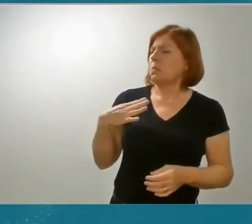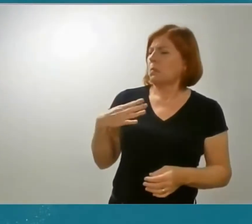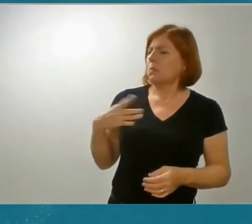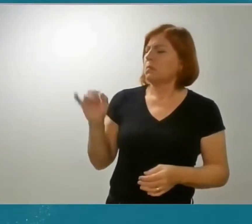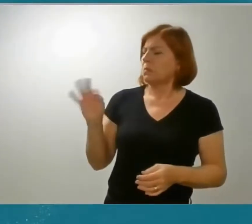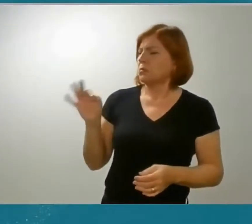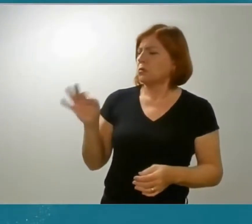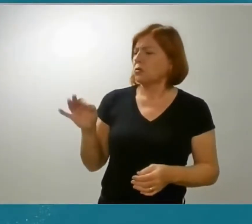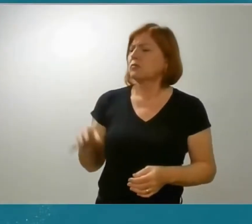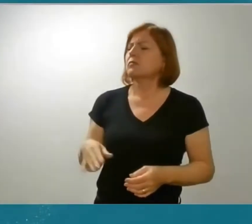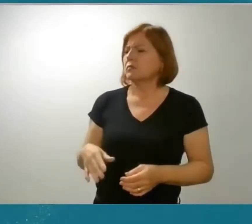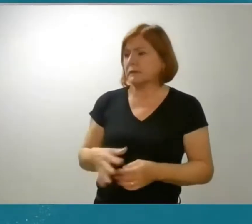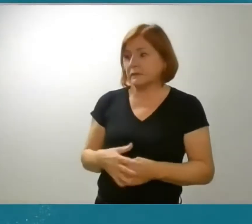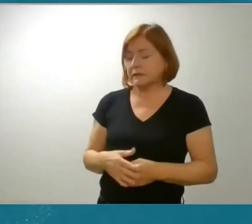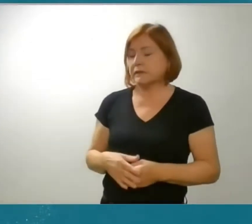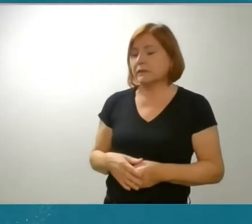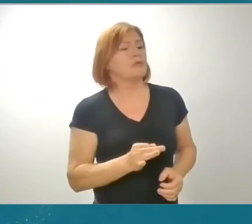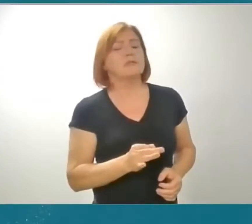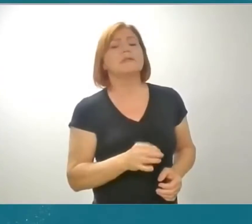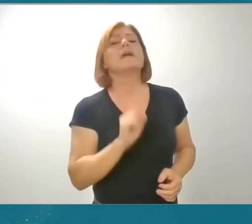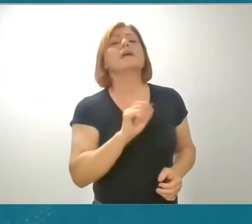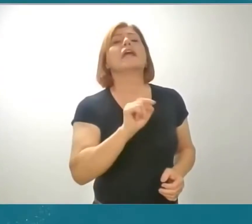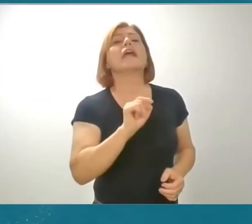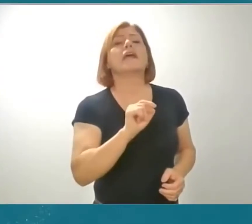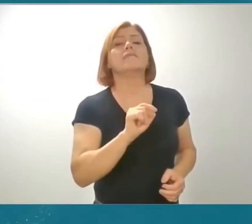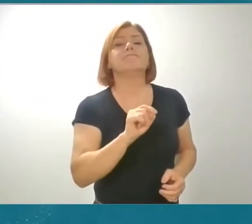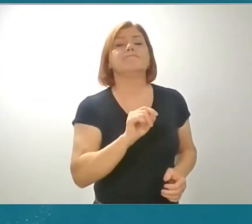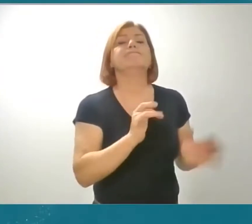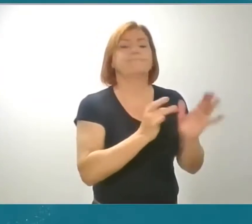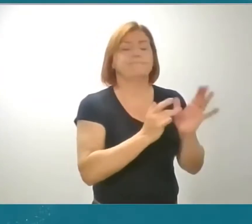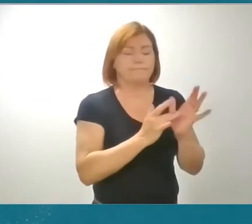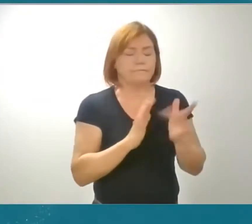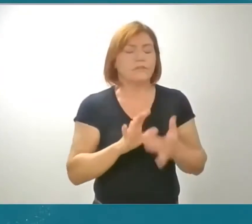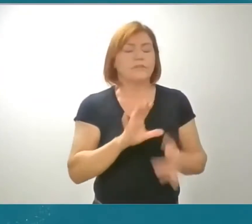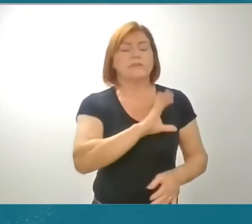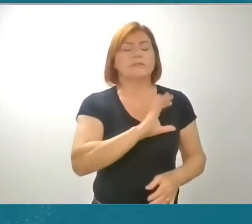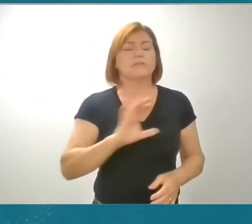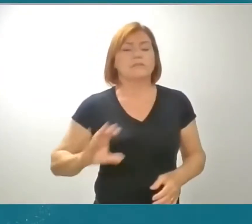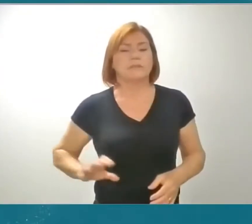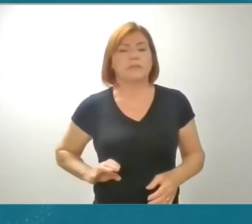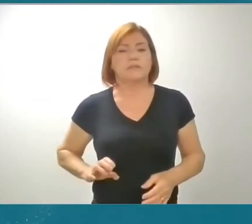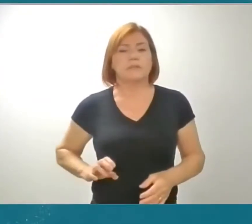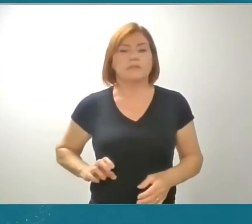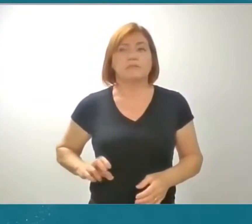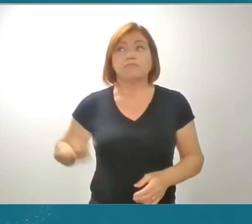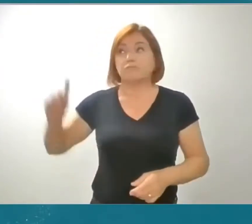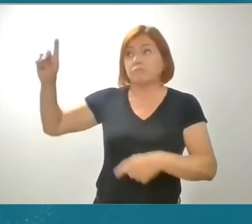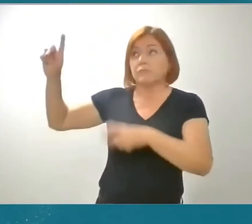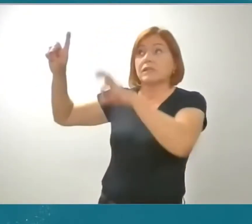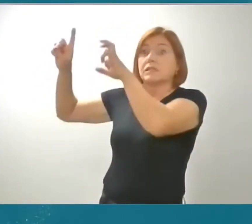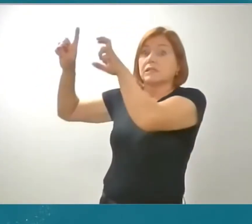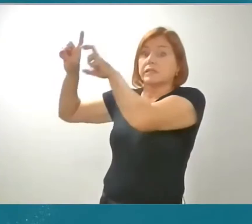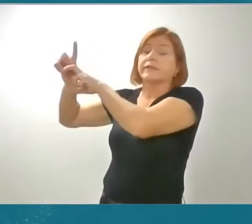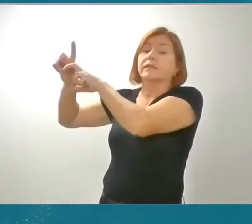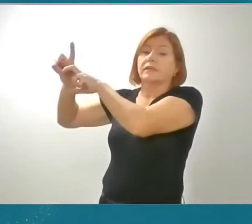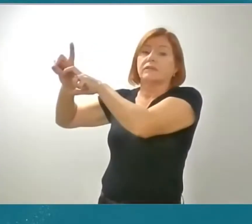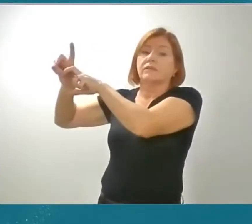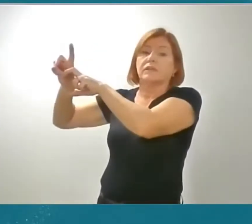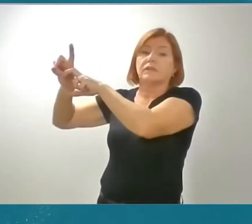dela julga as causas, o marido dela é importante. Então ela prepara tudo aqui em casa para o marido